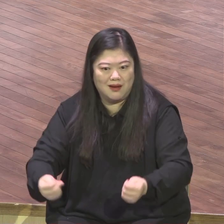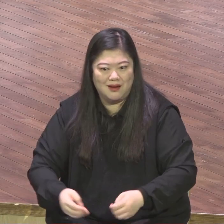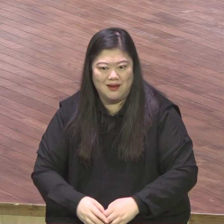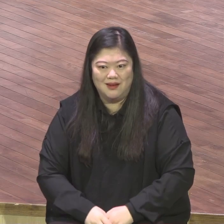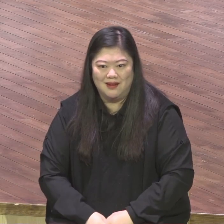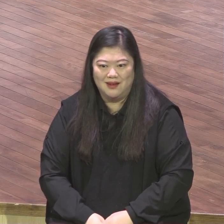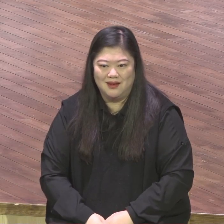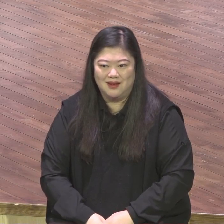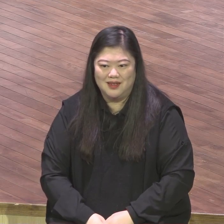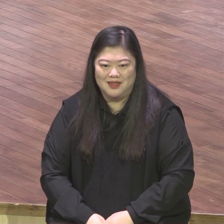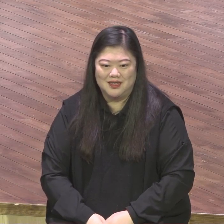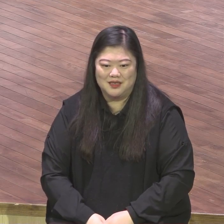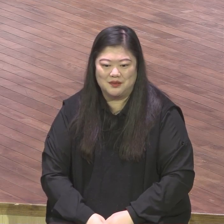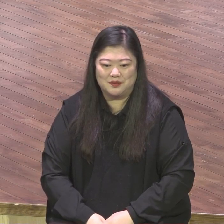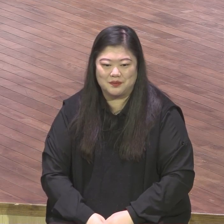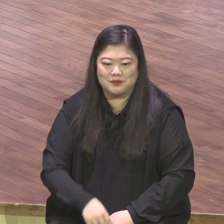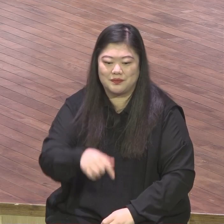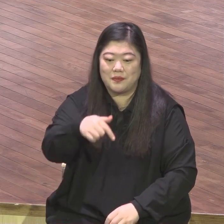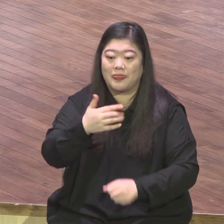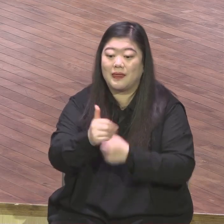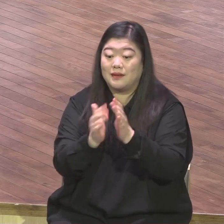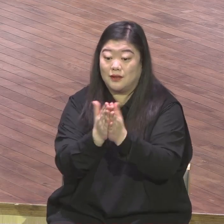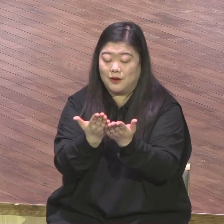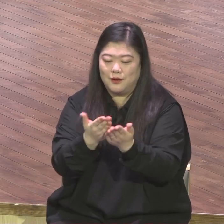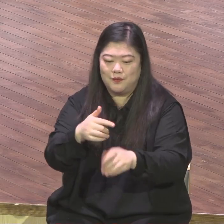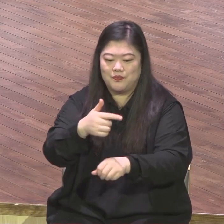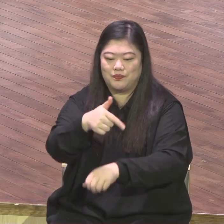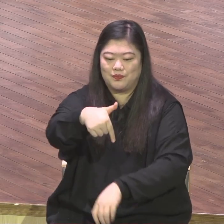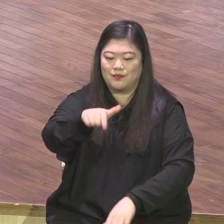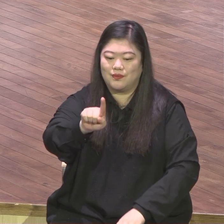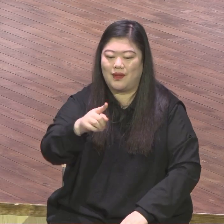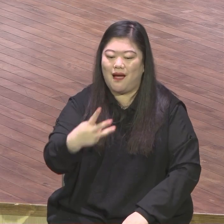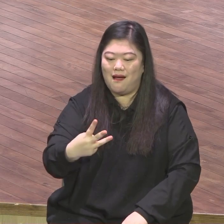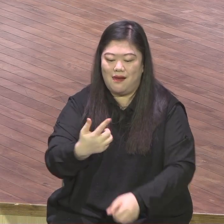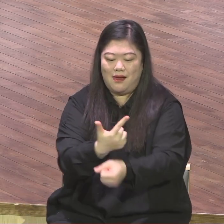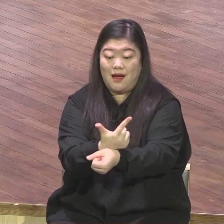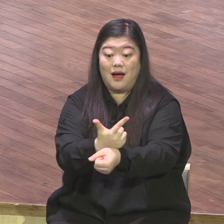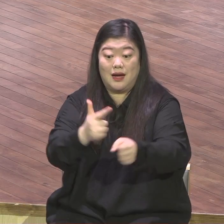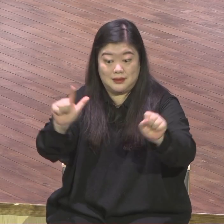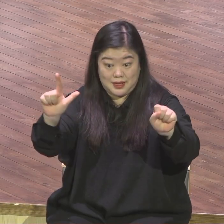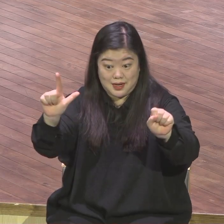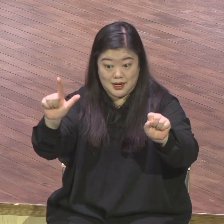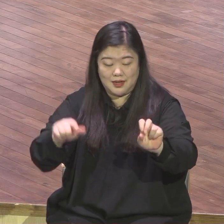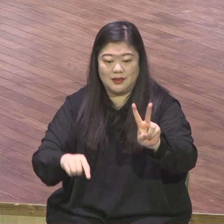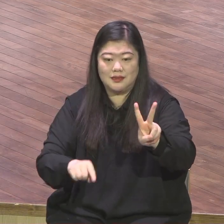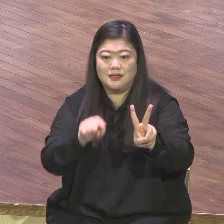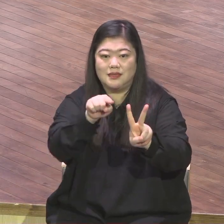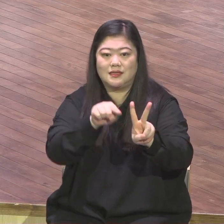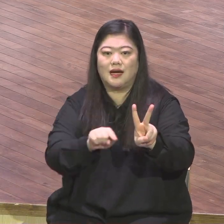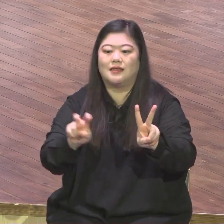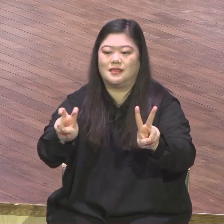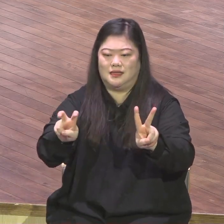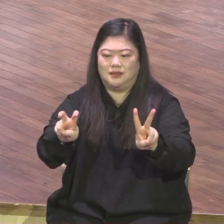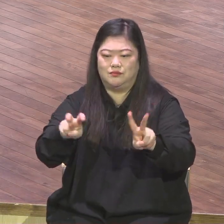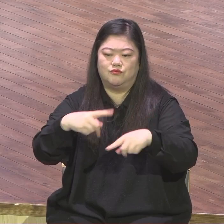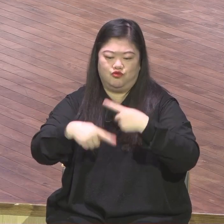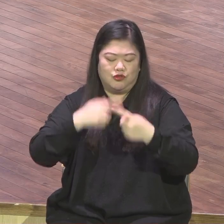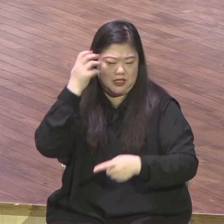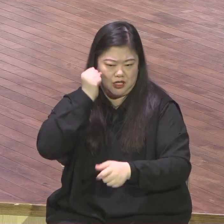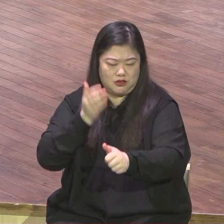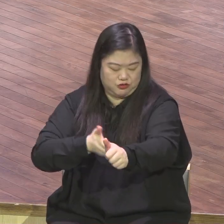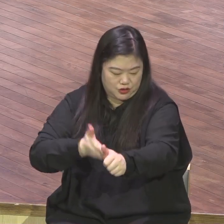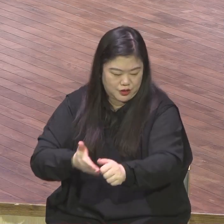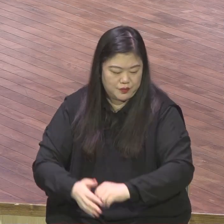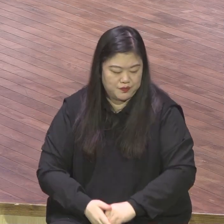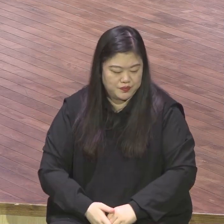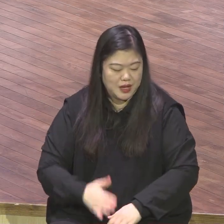응? 갈라디아 2장 2절을 묵상하세요. 문제가 오거든요. 내가 그리스도와 함께 십자가에 못 박혔나니 그런 적 이제는